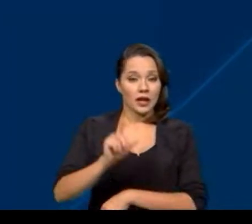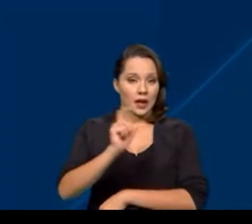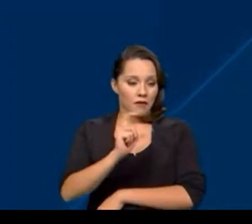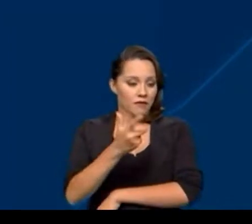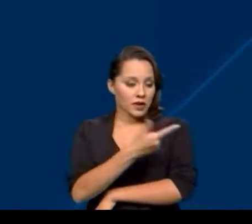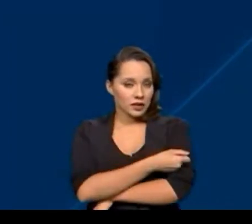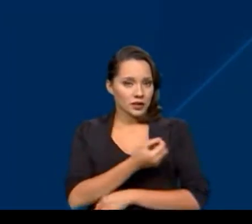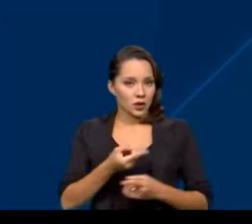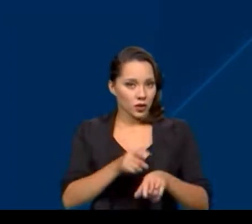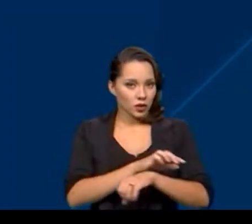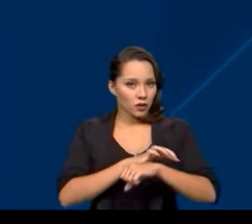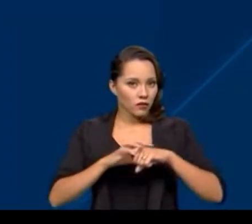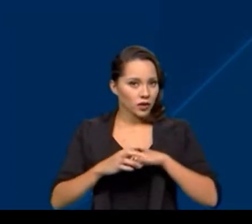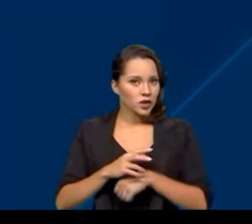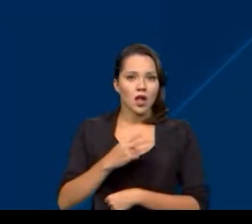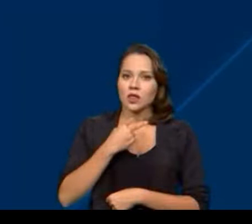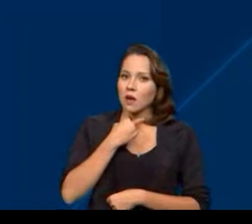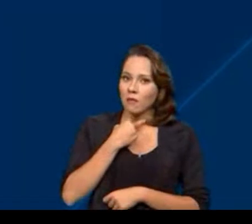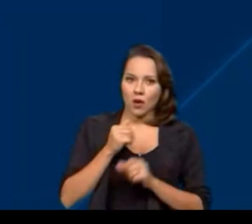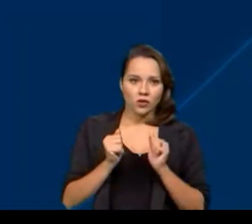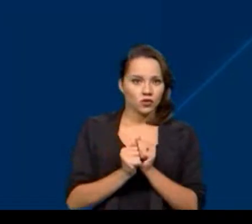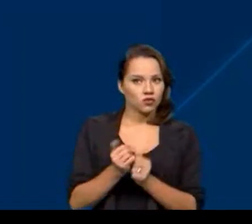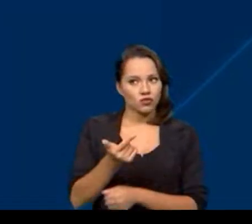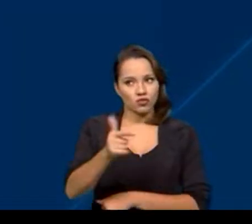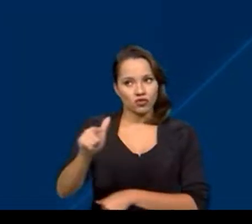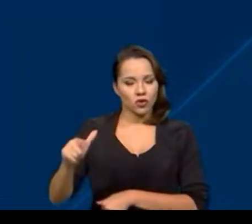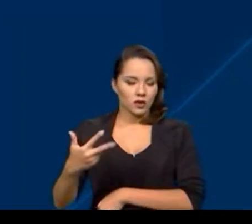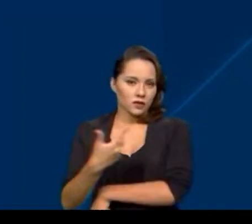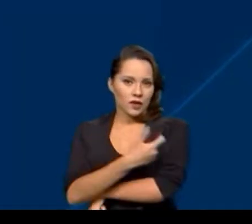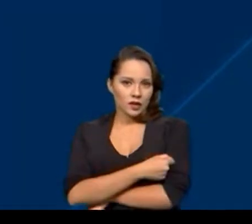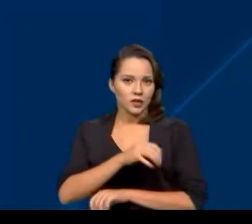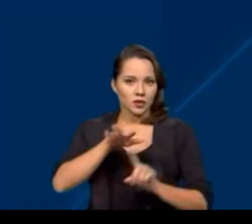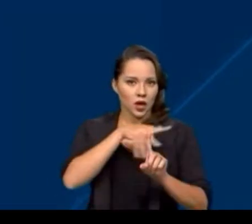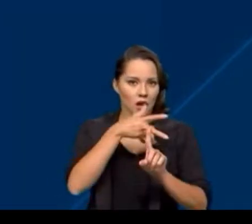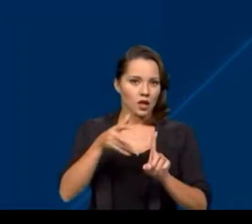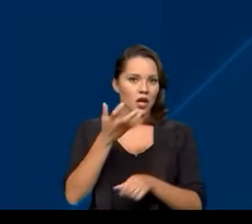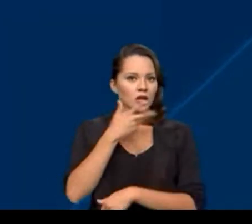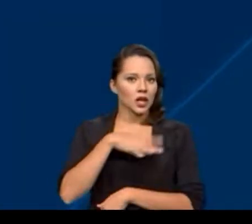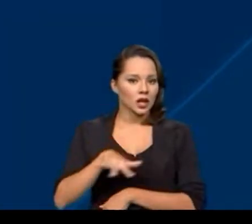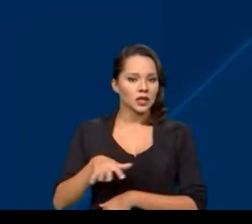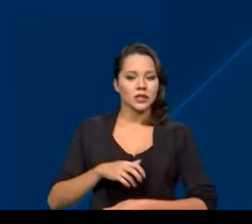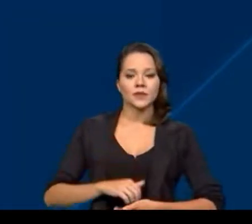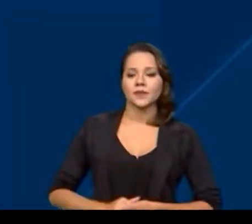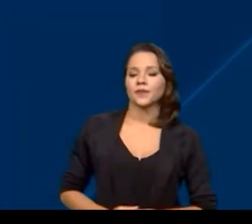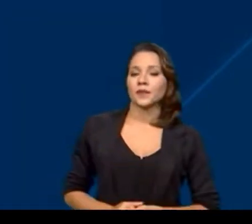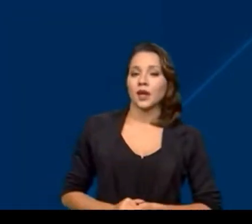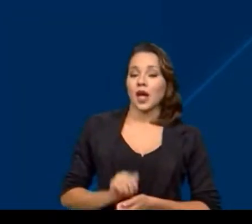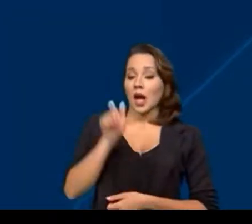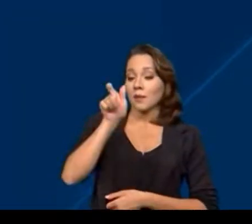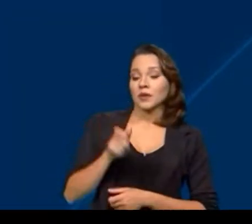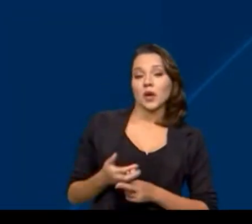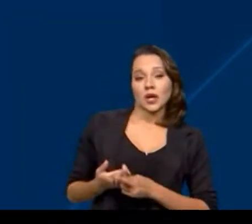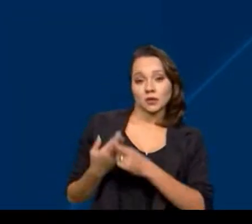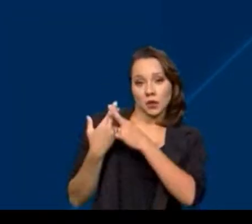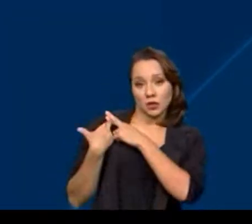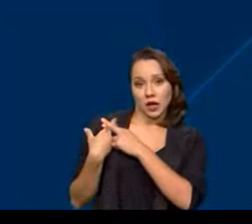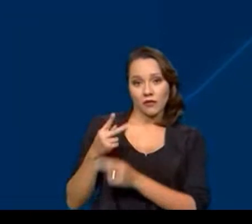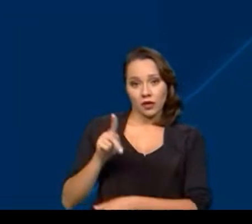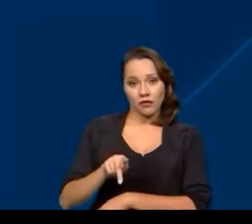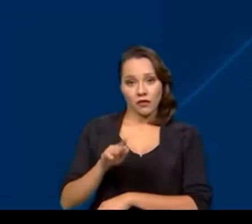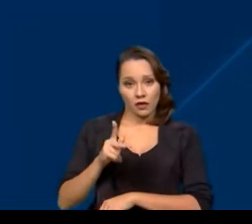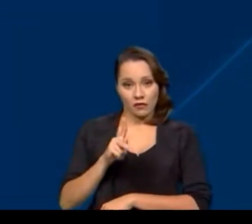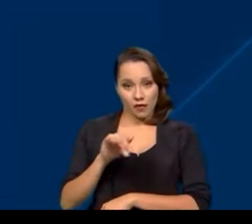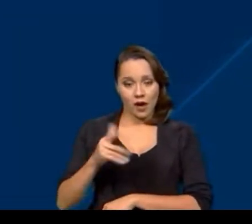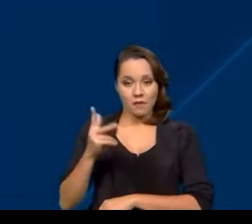dose contra o vídeo não seja aplicada junto com outras vacinas do calendário é o responsável que vai aplicar a vacina